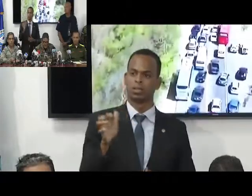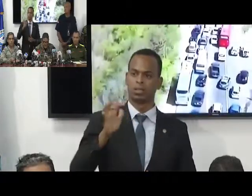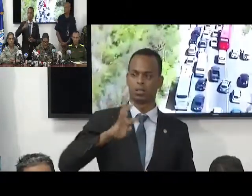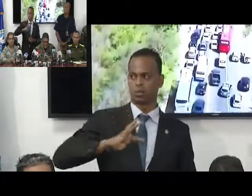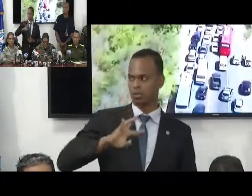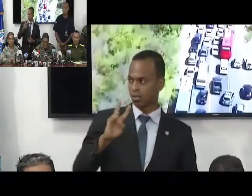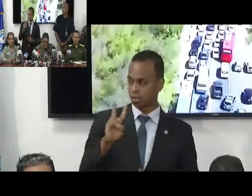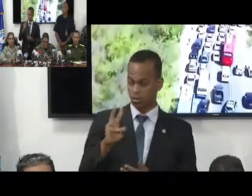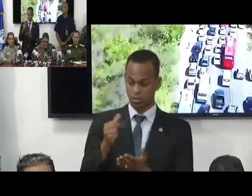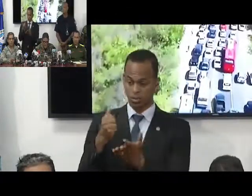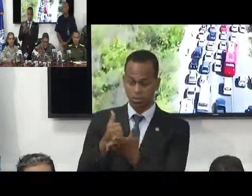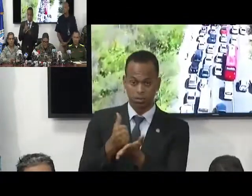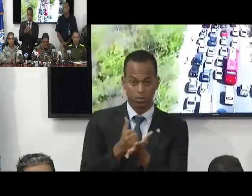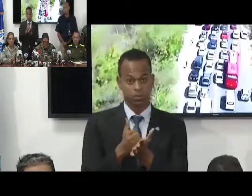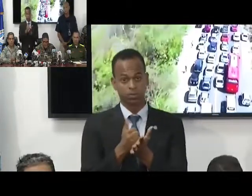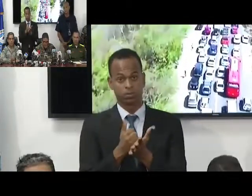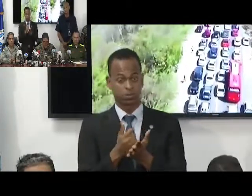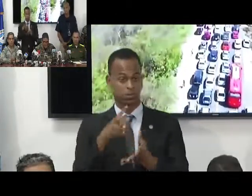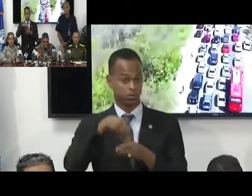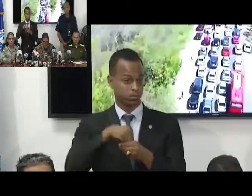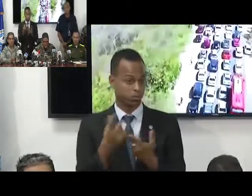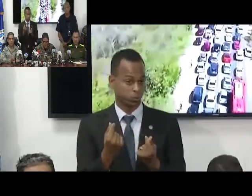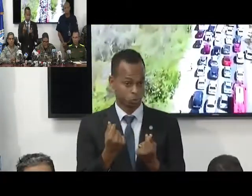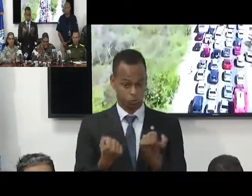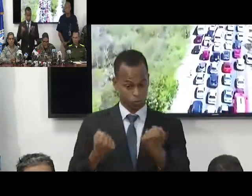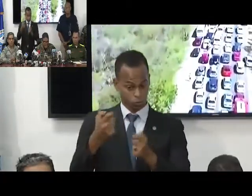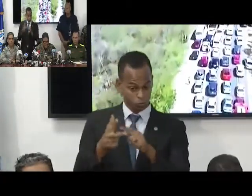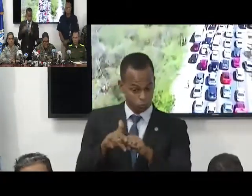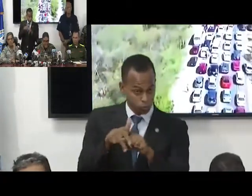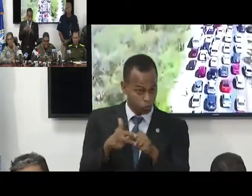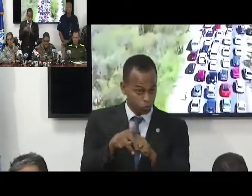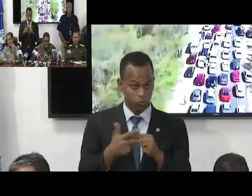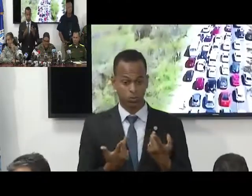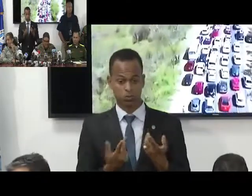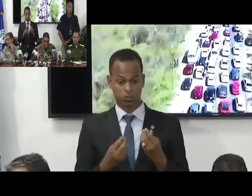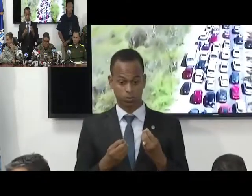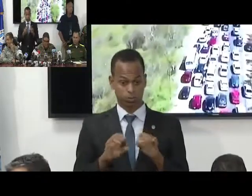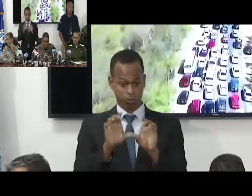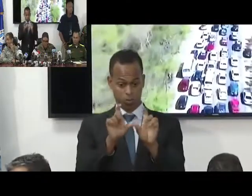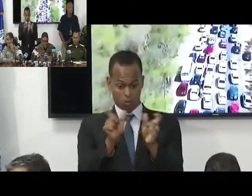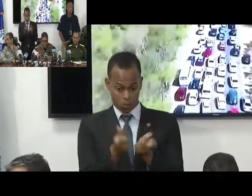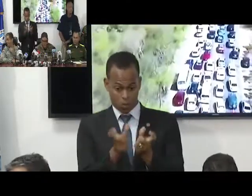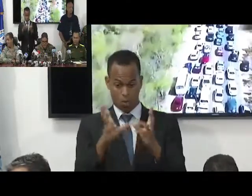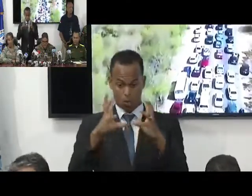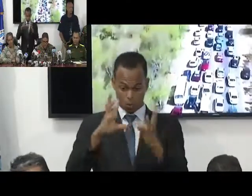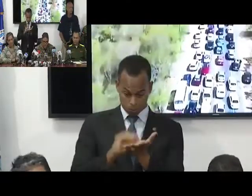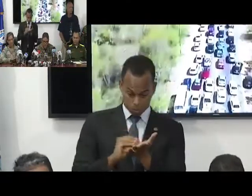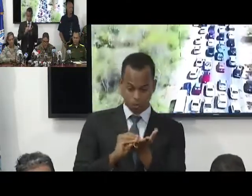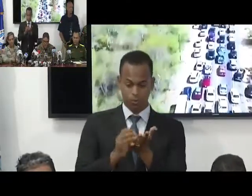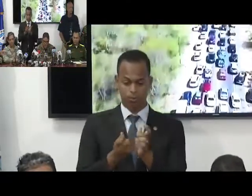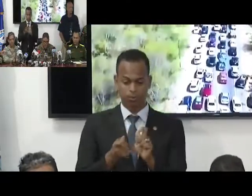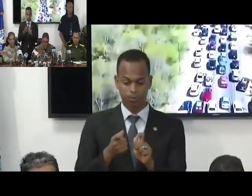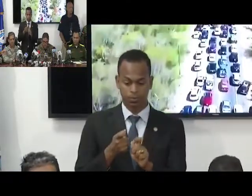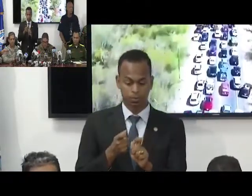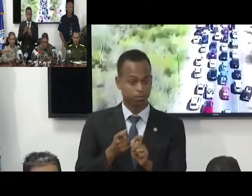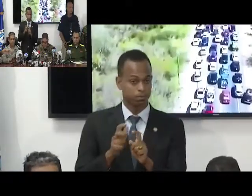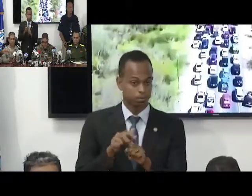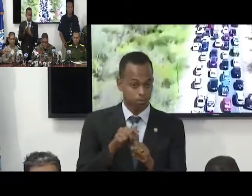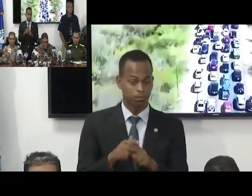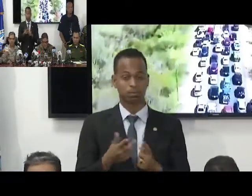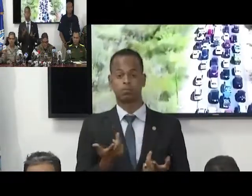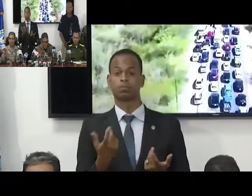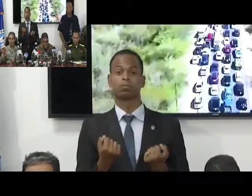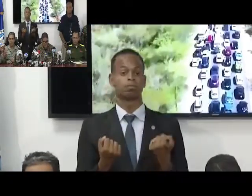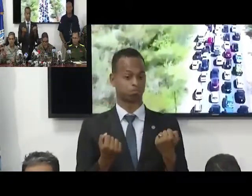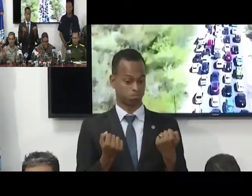81.542 asistencias consistentes en reparaciones mecánicas, cambios y reparaciones de neumáticos, remolques de vehículos,